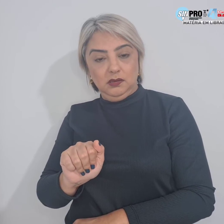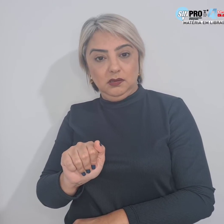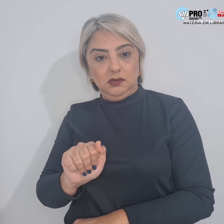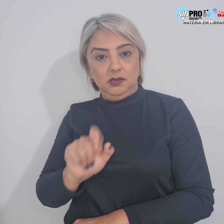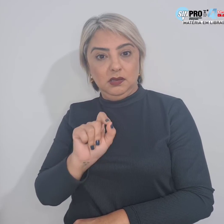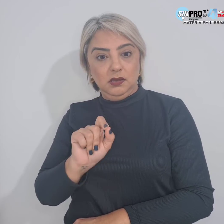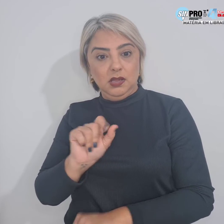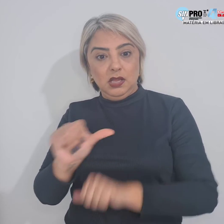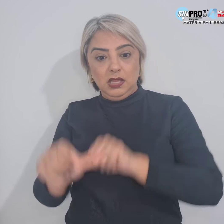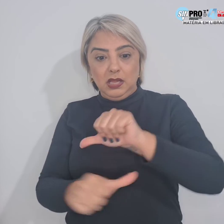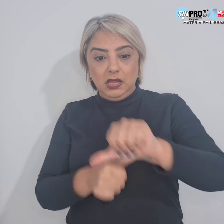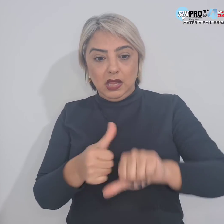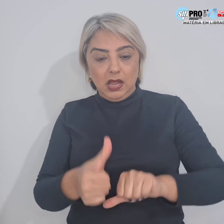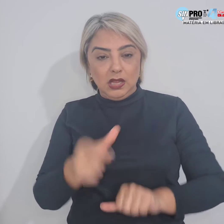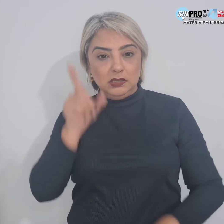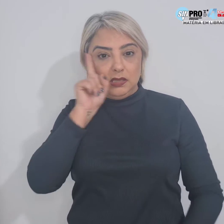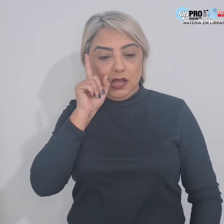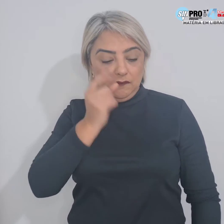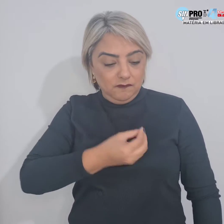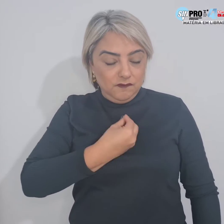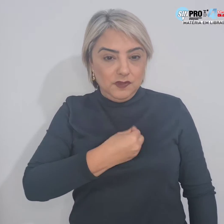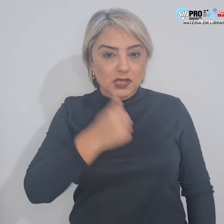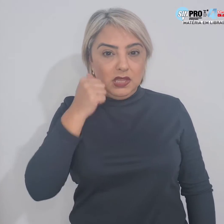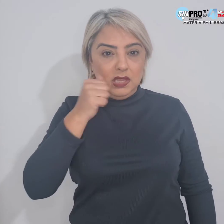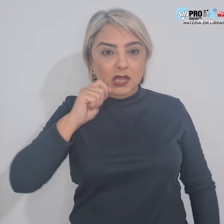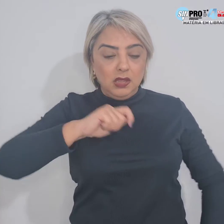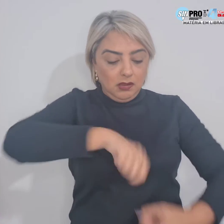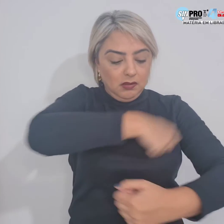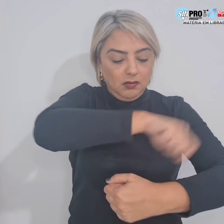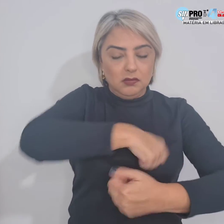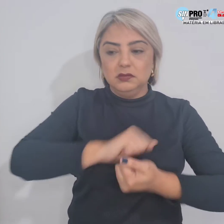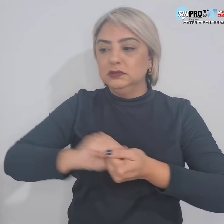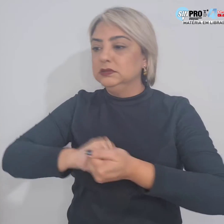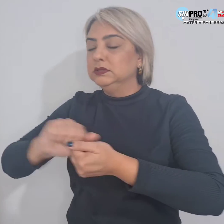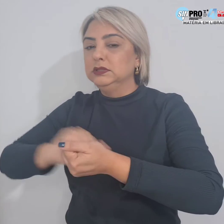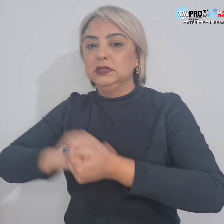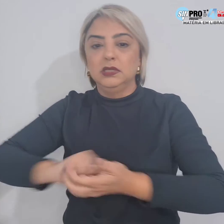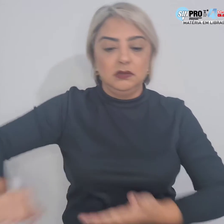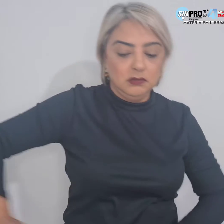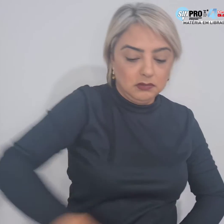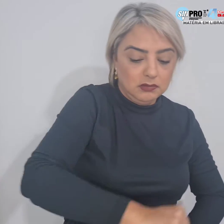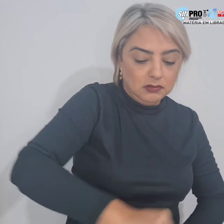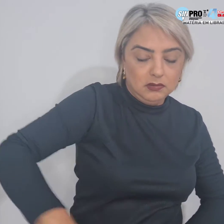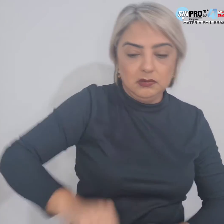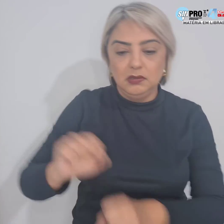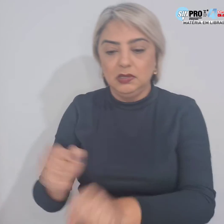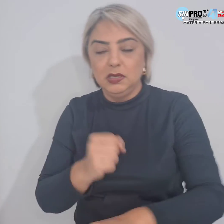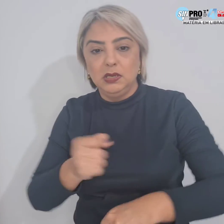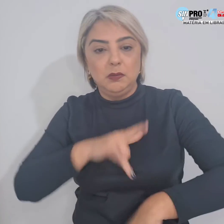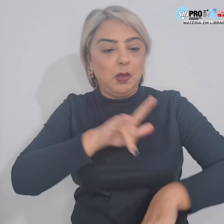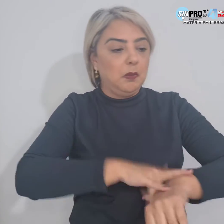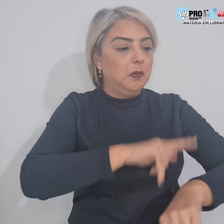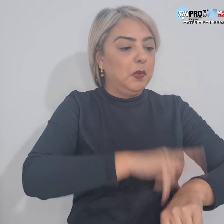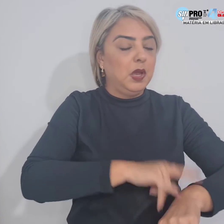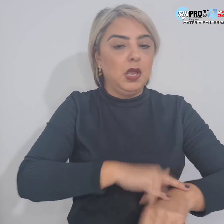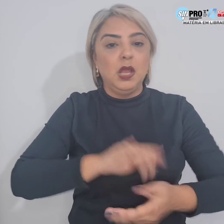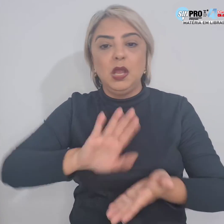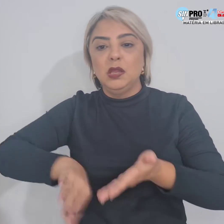Rigueira transformou a rotina da menina em cozinhar, lavar, passar, limpar banheiros, tirar o